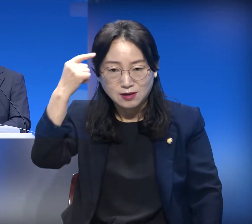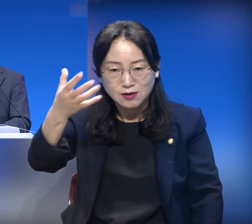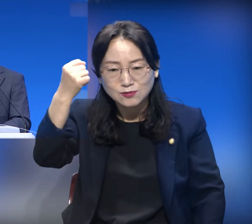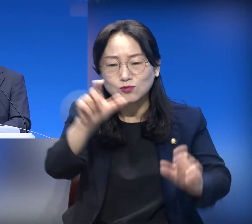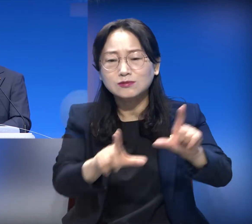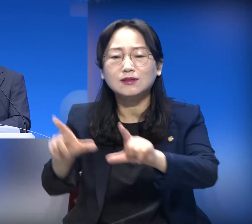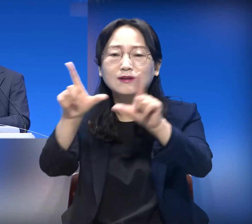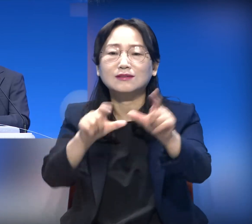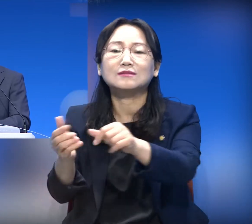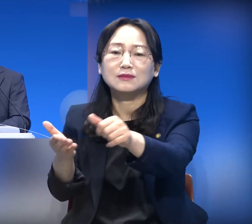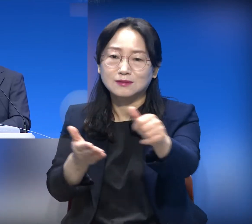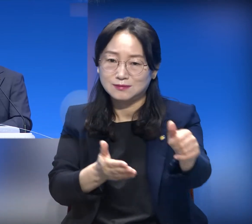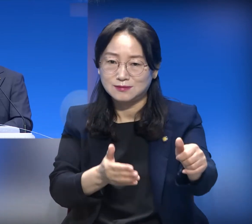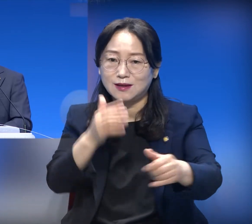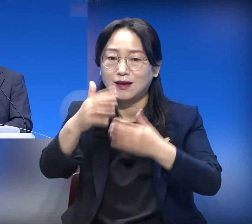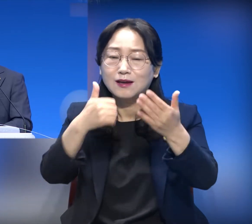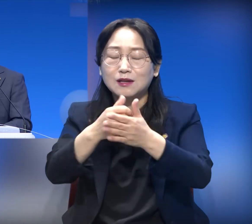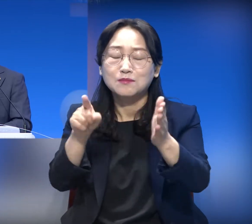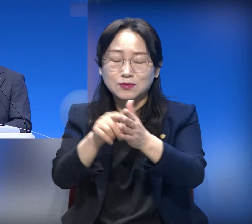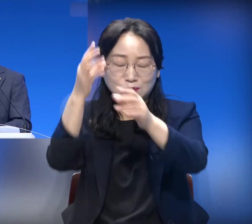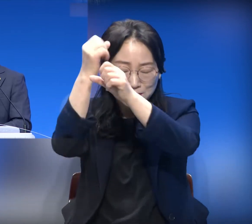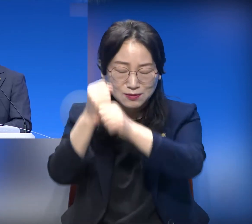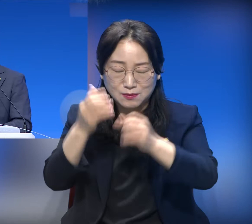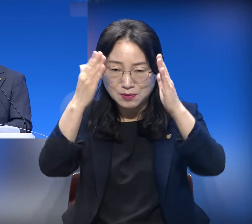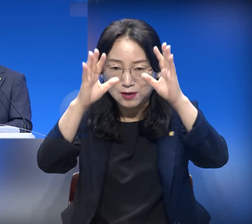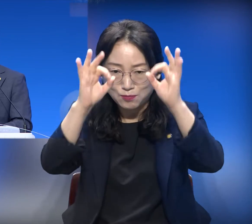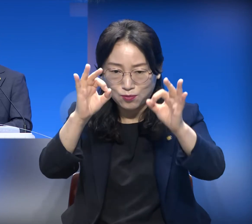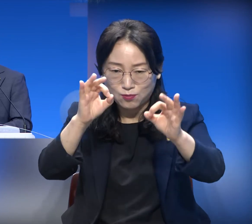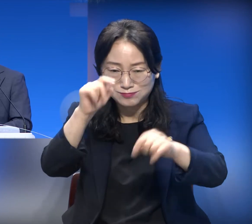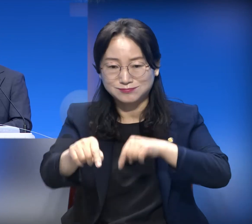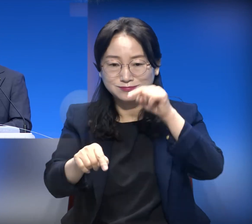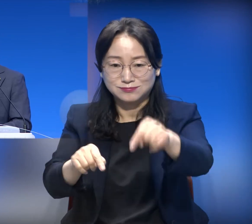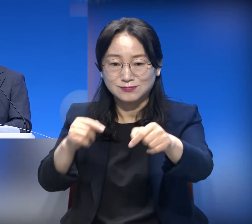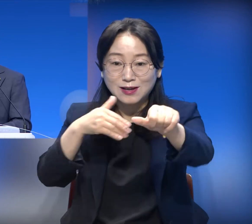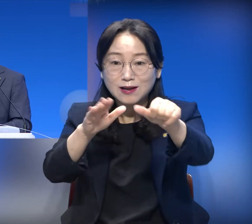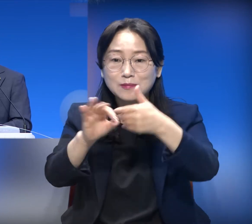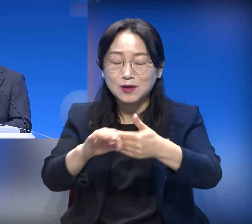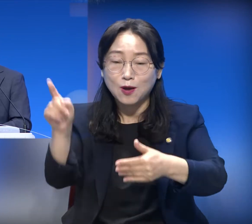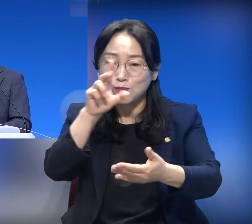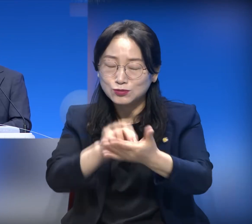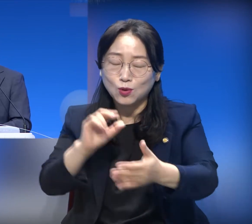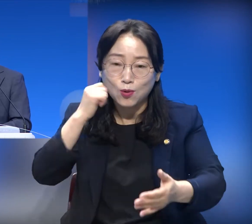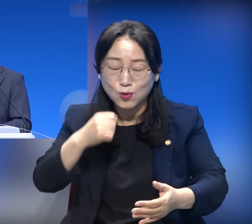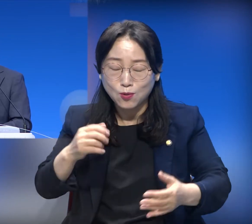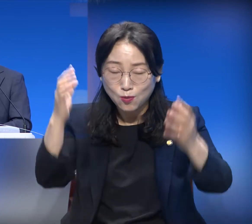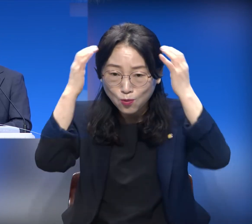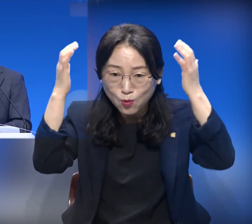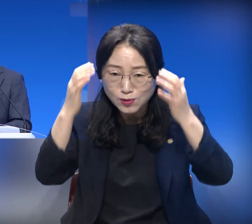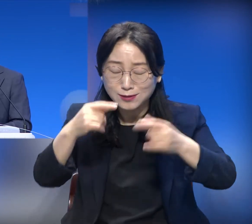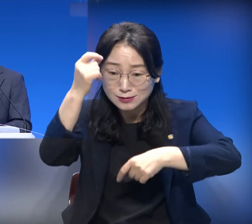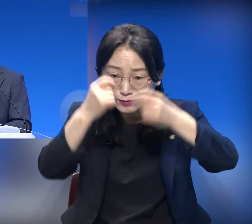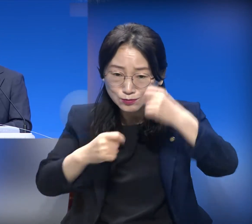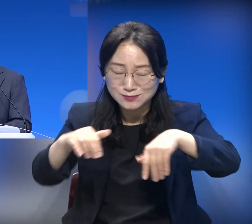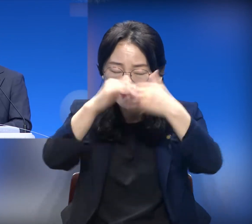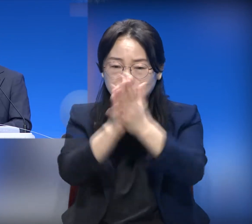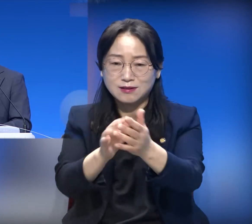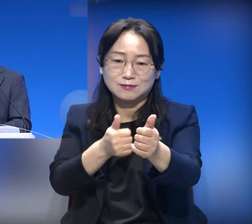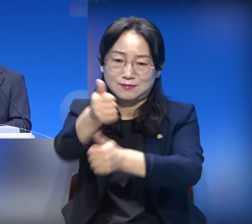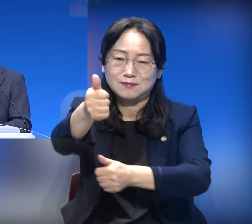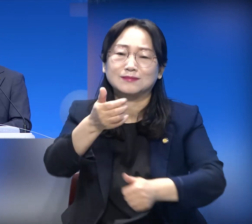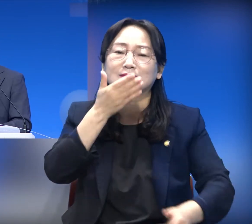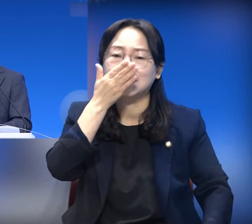바랍니다. 주님만 믿고 의지하고 바라보고 나가면 우리는 어떤 문제도 어려움도 슬픔도 고난도 다 이겨낼 수가